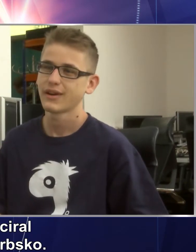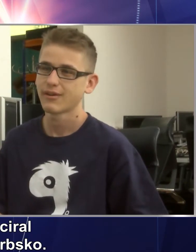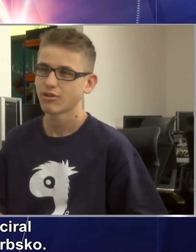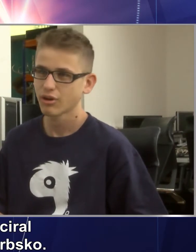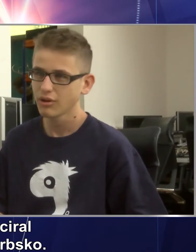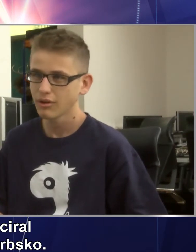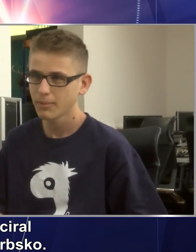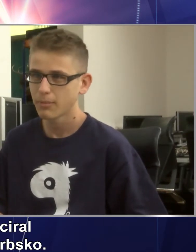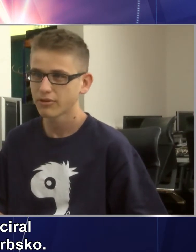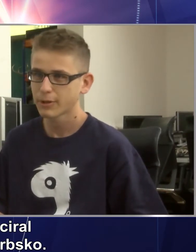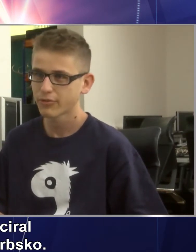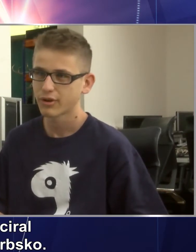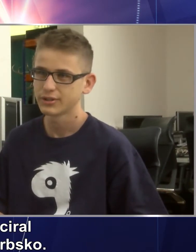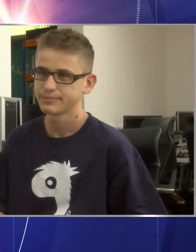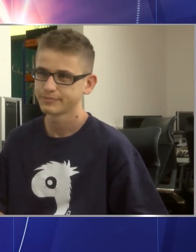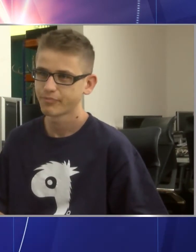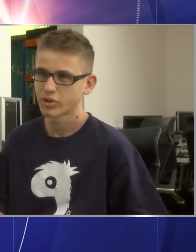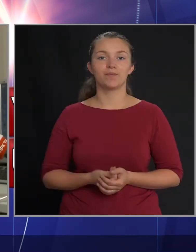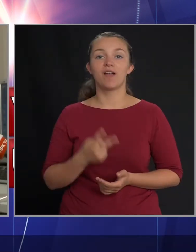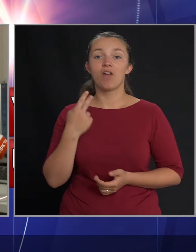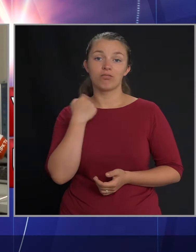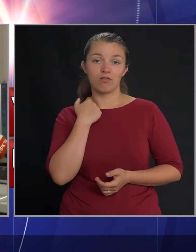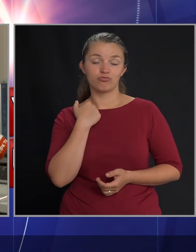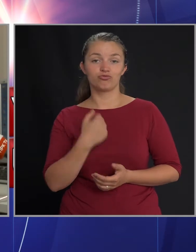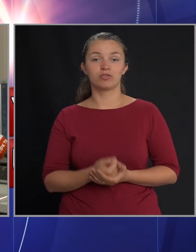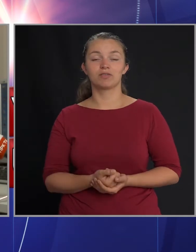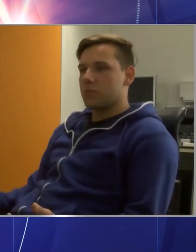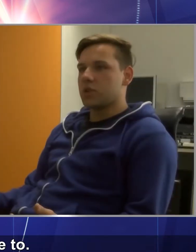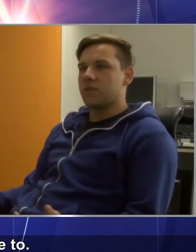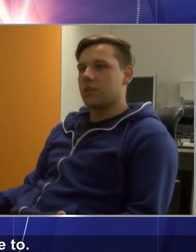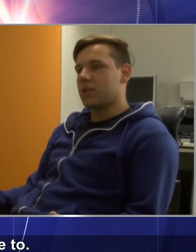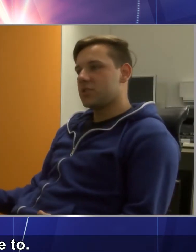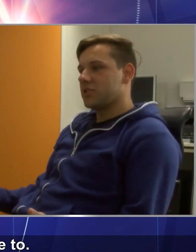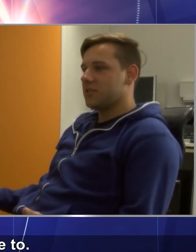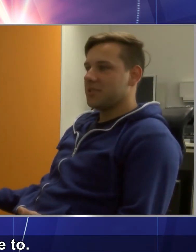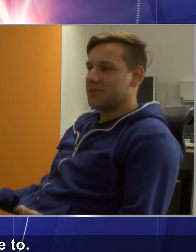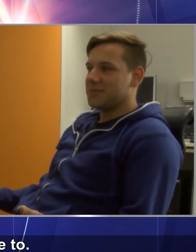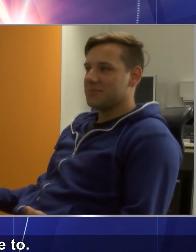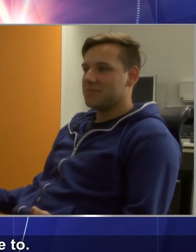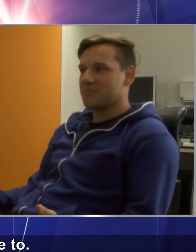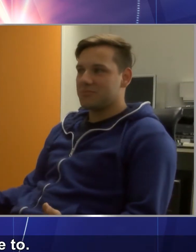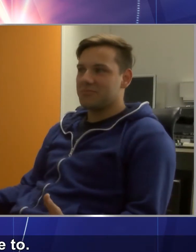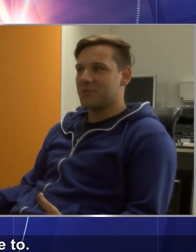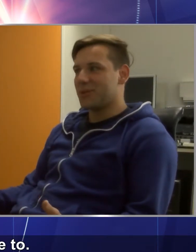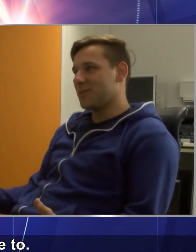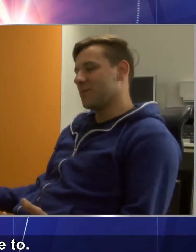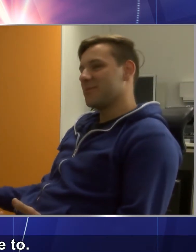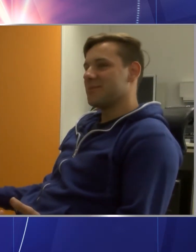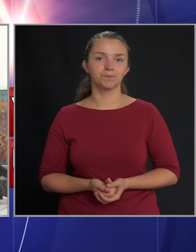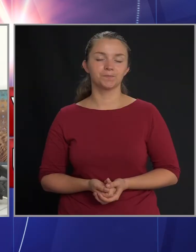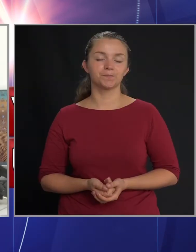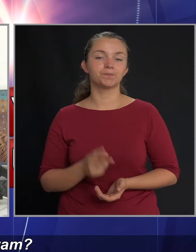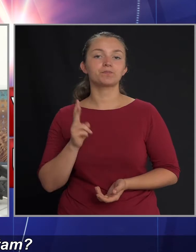po hrvaško, pa po srbsko. V angleščini? Pač v angleščini, to je